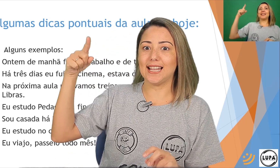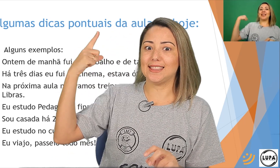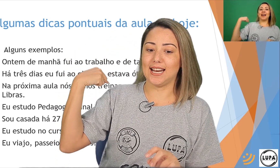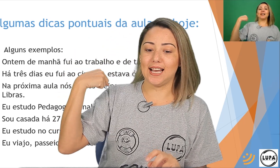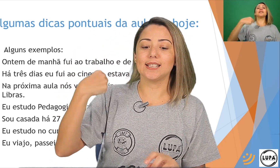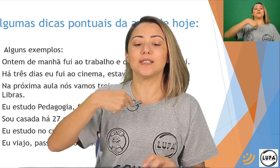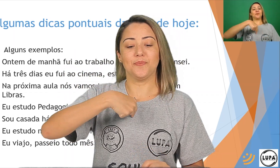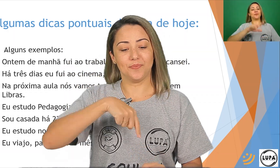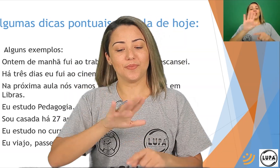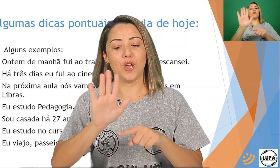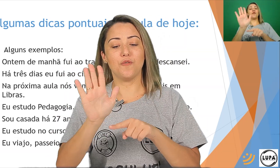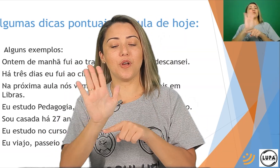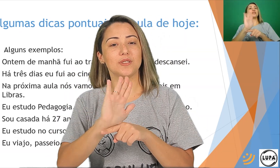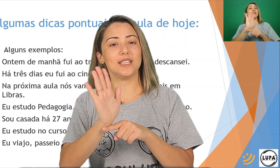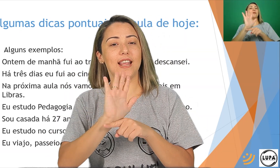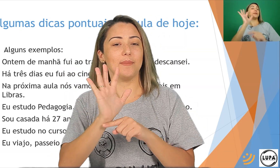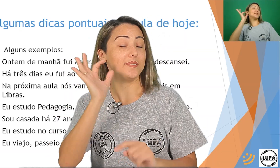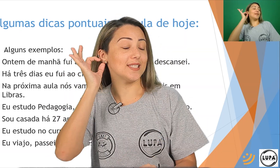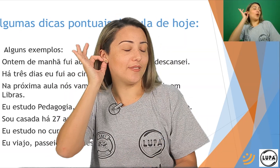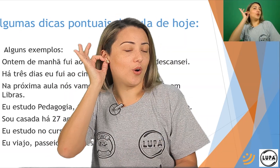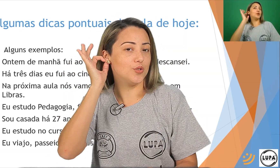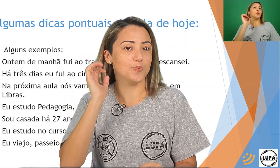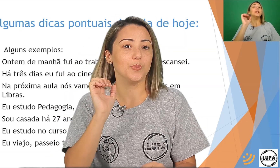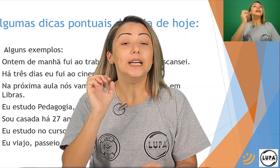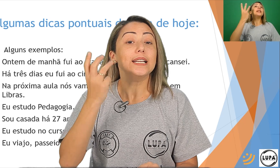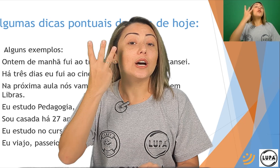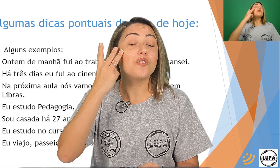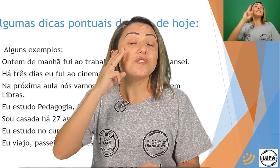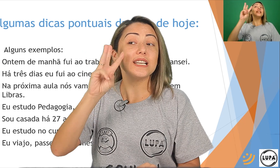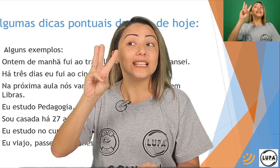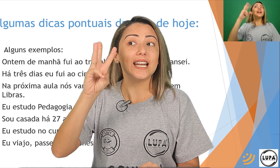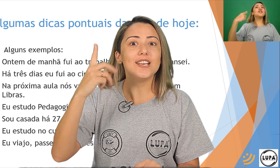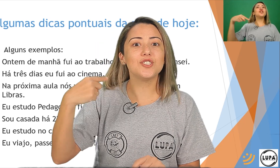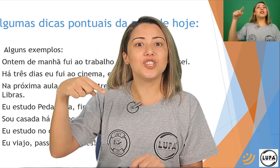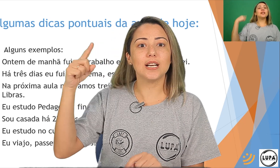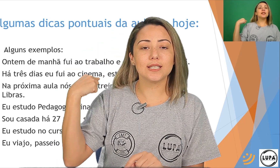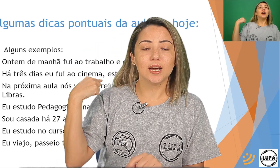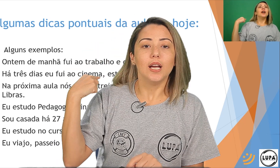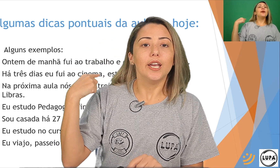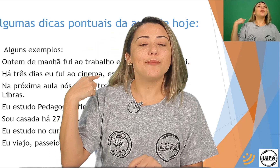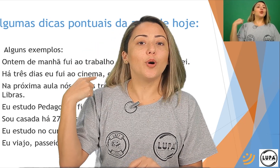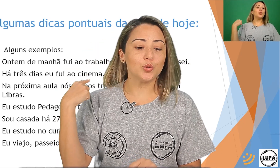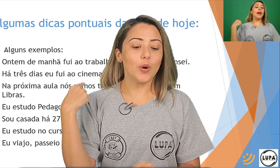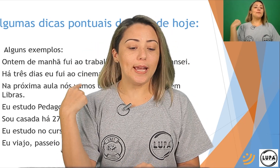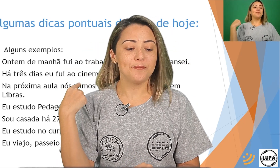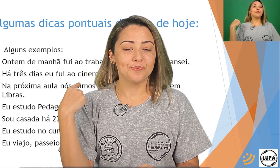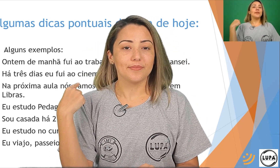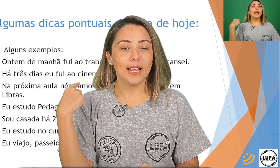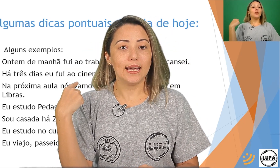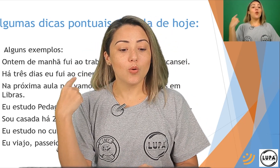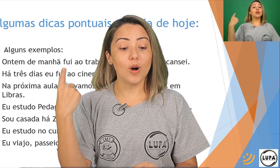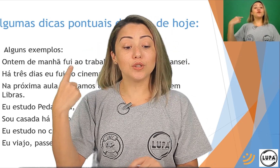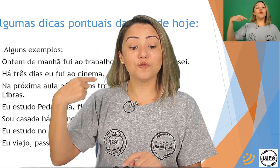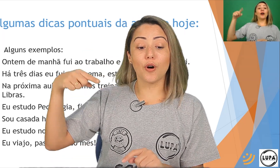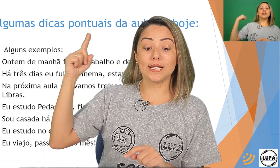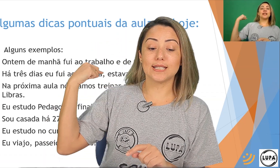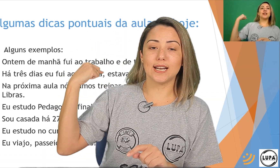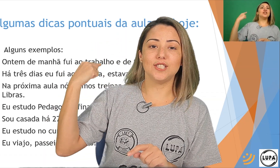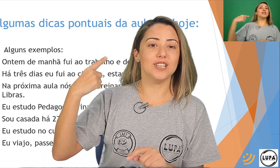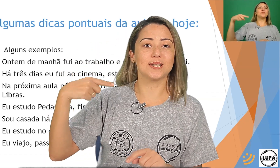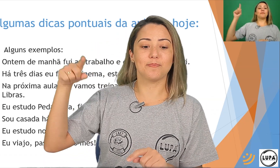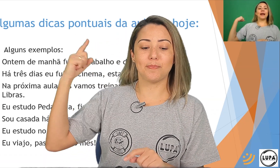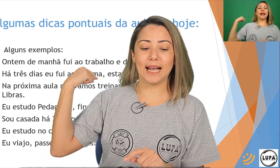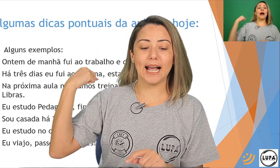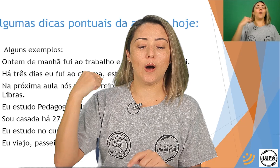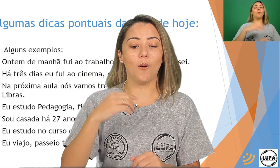dias atrás eu fui ao cinema, estava ótimo. Então eu fiz aqui 3 dias e pontuei, né? Quando foi esses